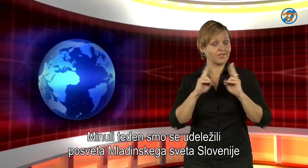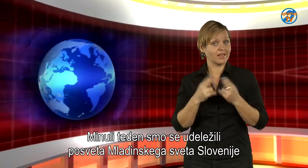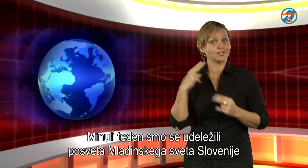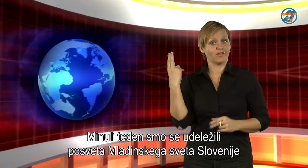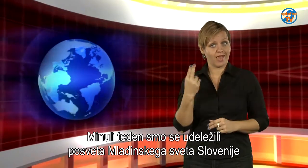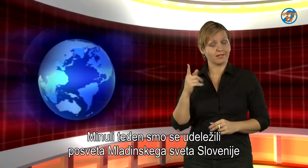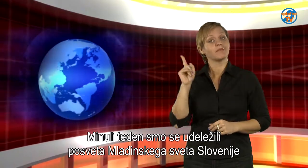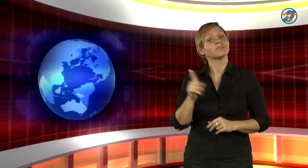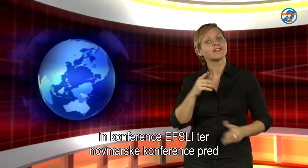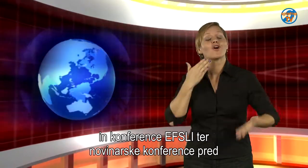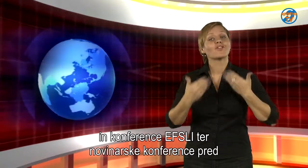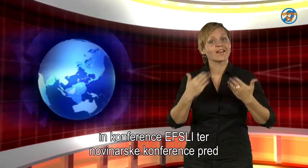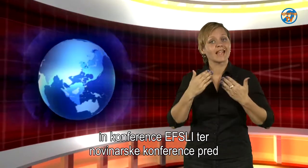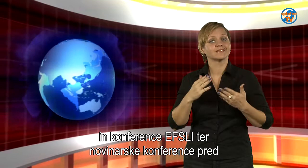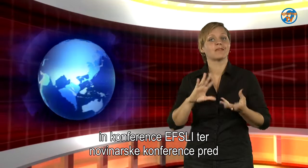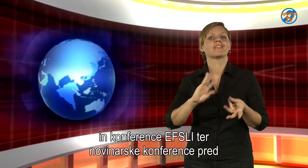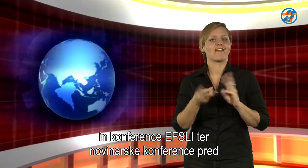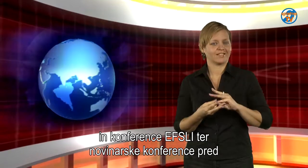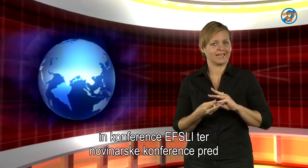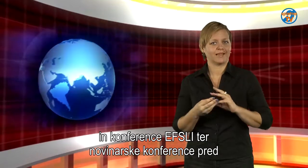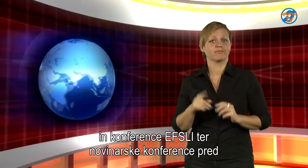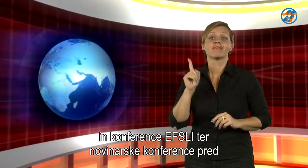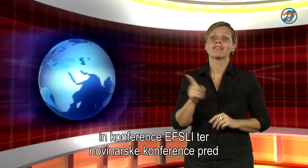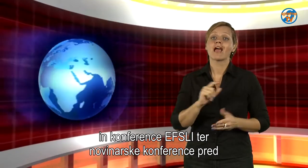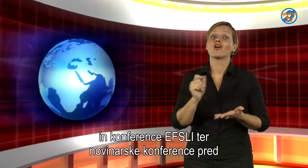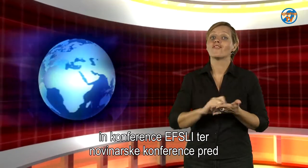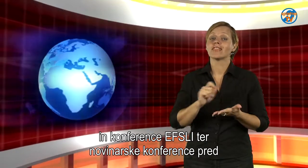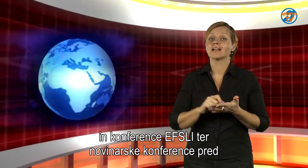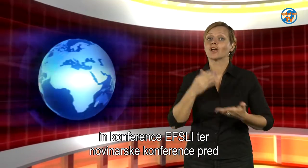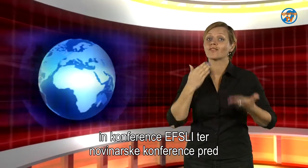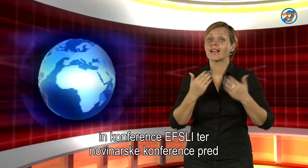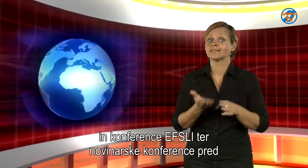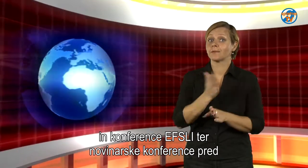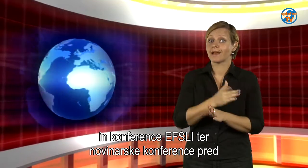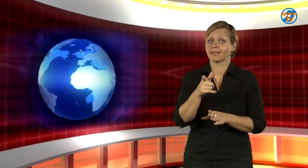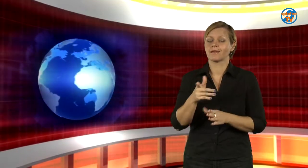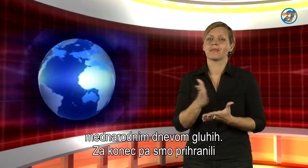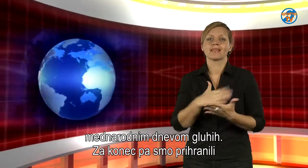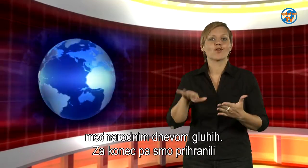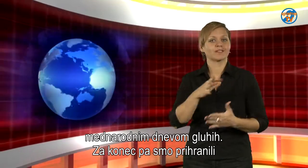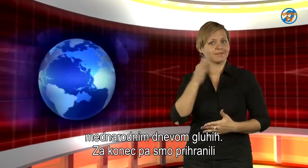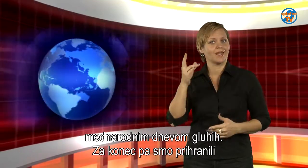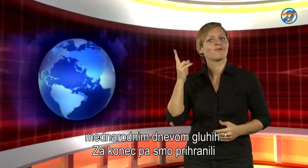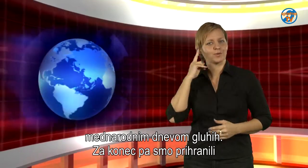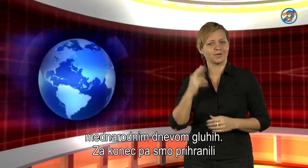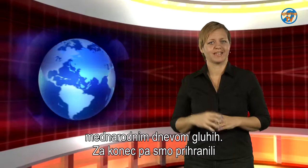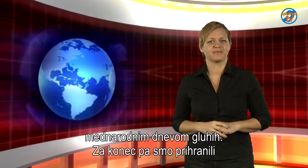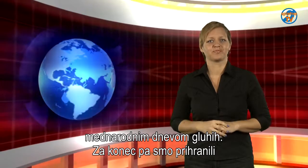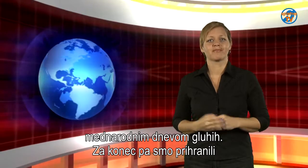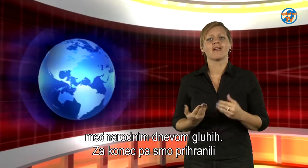sveta Slovenije in konference EFSLI ter novinarske konference pred Mednarodnim dnevom gluhih.